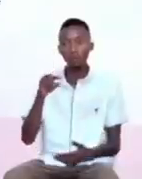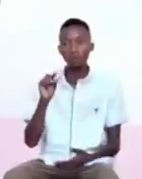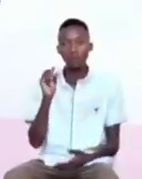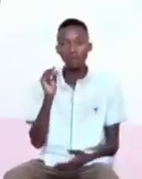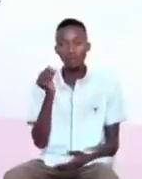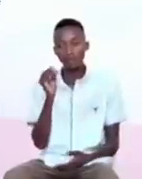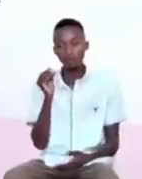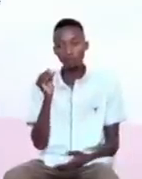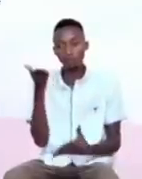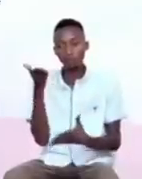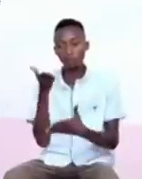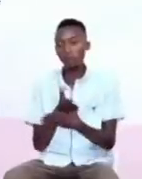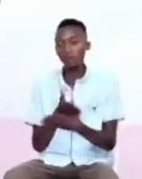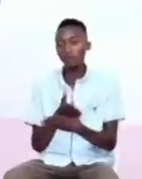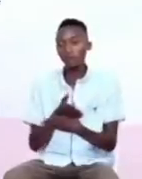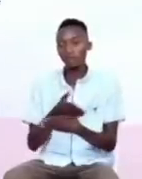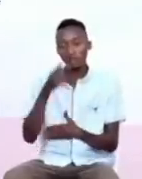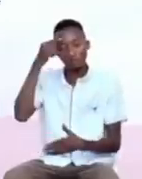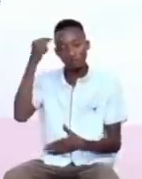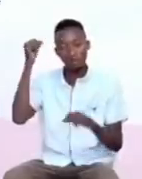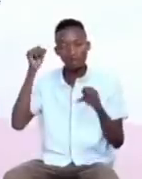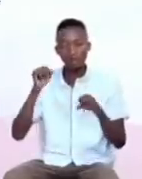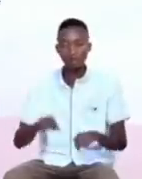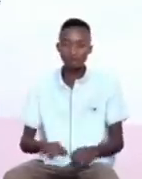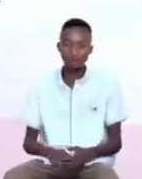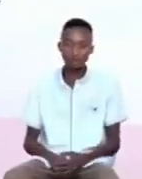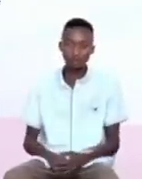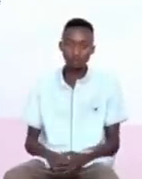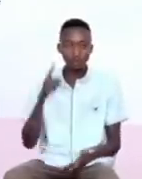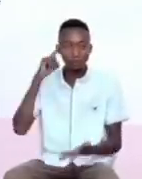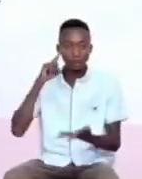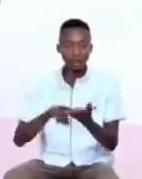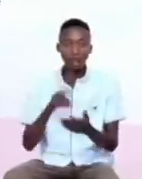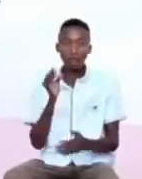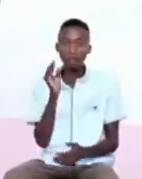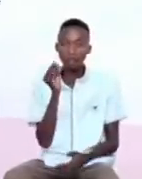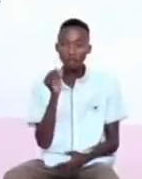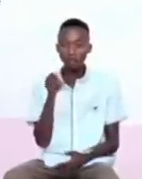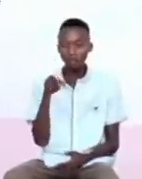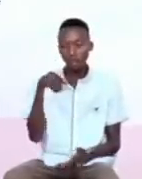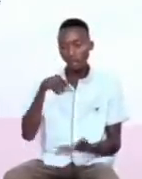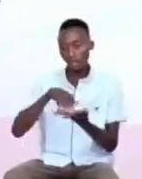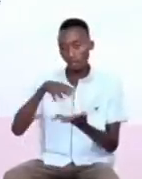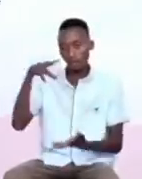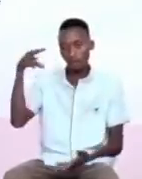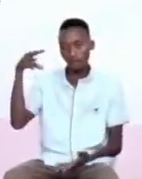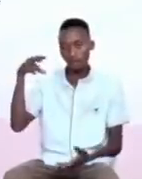ukaweka benki na kuamini. Kwa sababu dhahabu ina thamani. Lakini